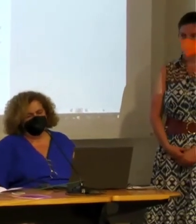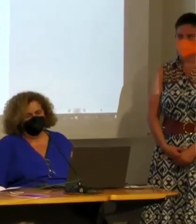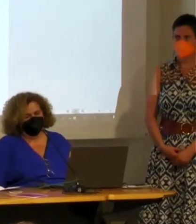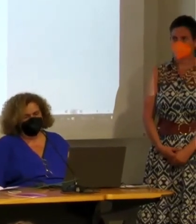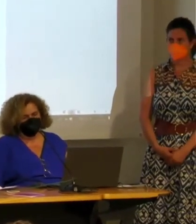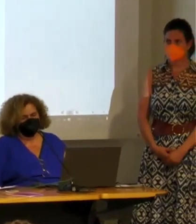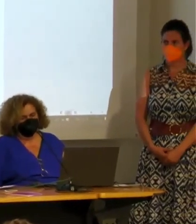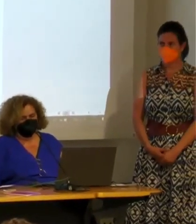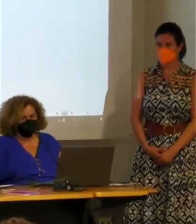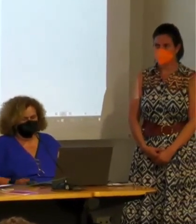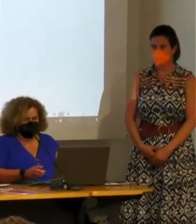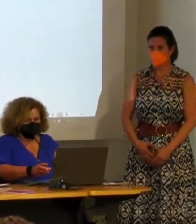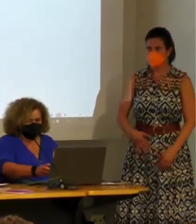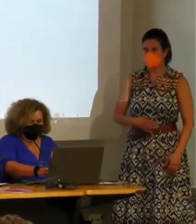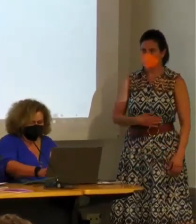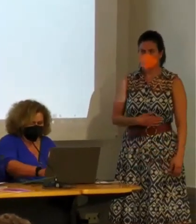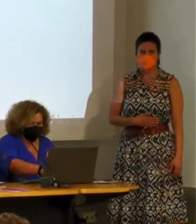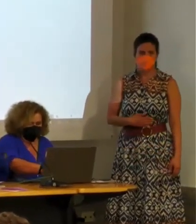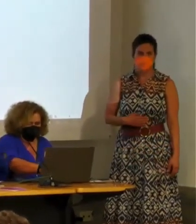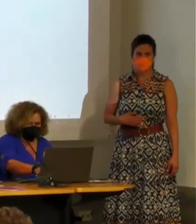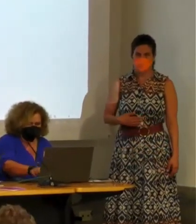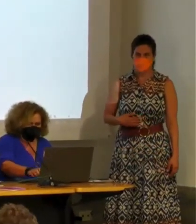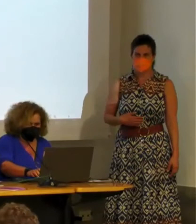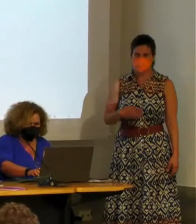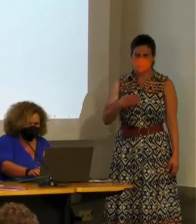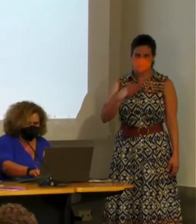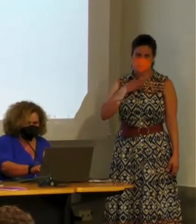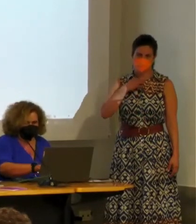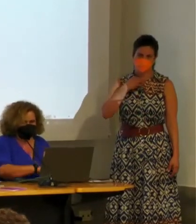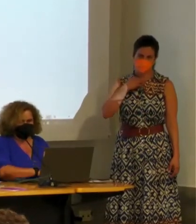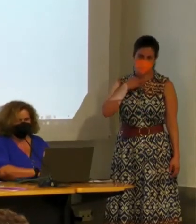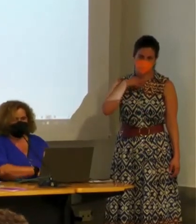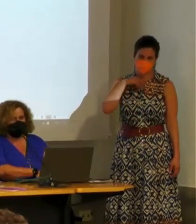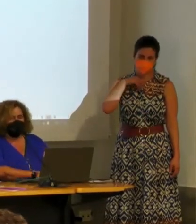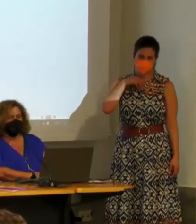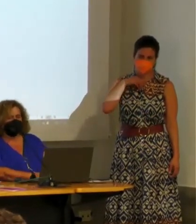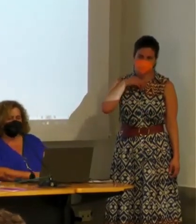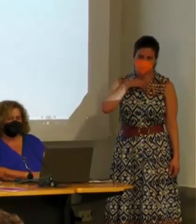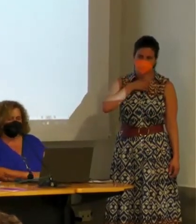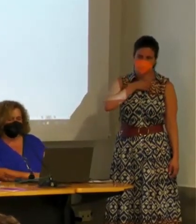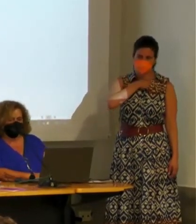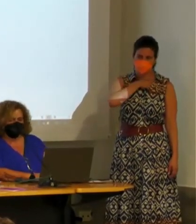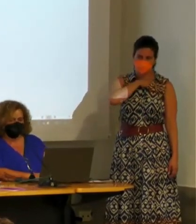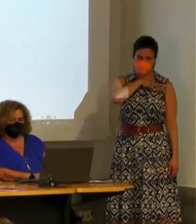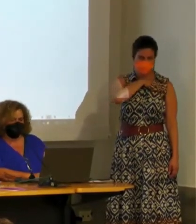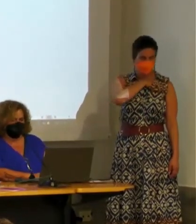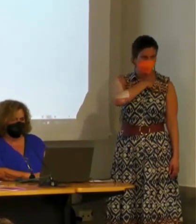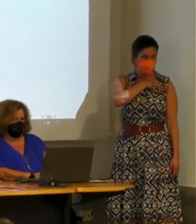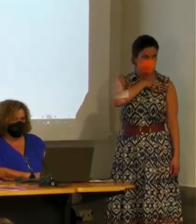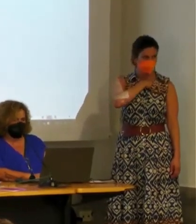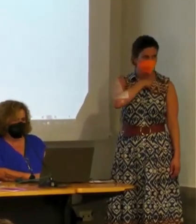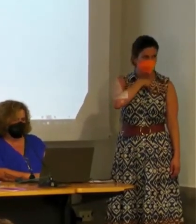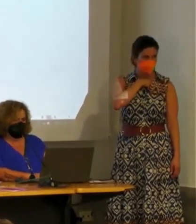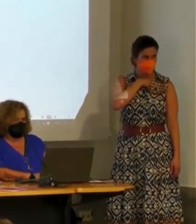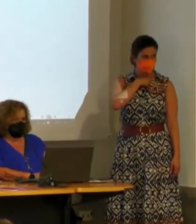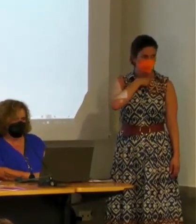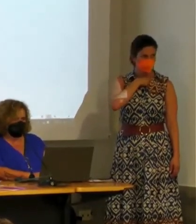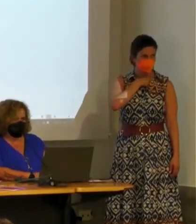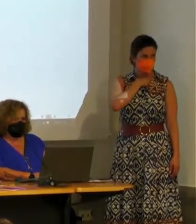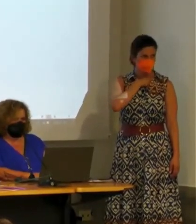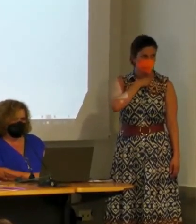step, anzi a dire la verità sono tre: registrazione sul portale dello studente che vi rilascia un nome dentro una